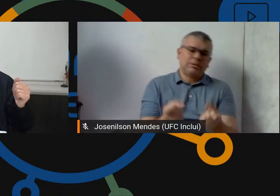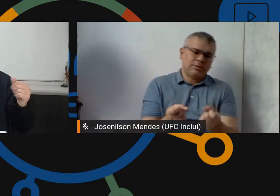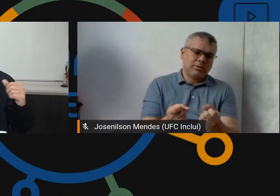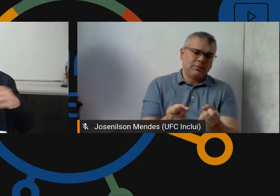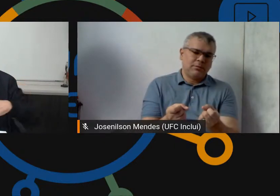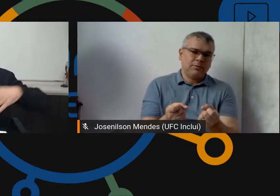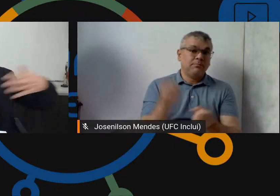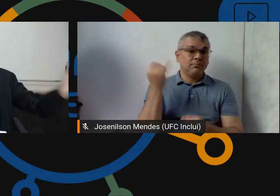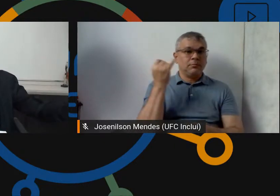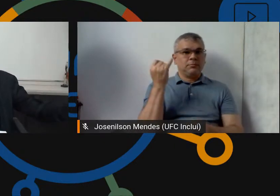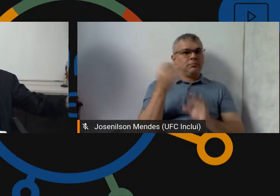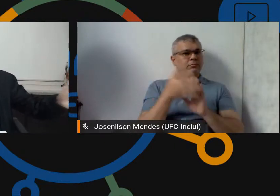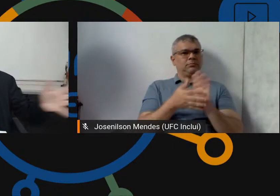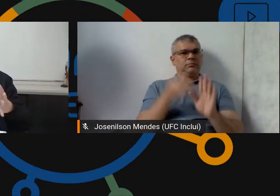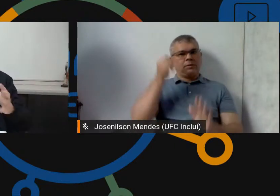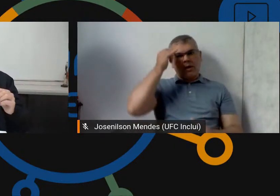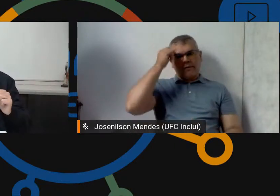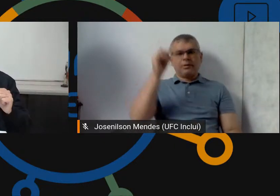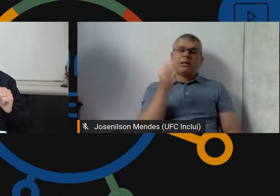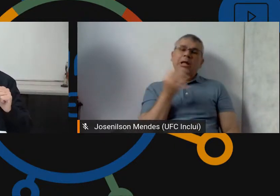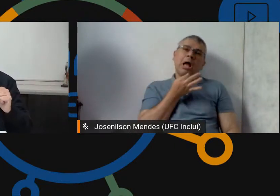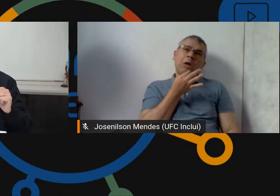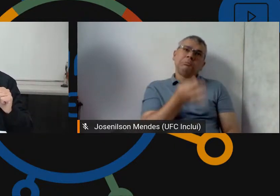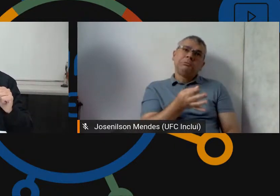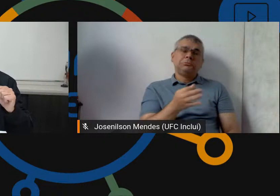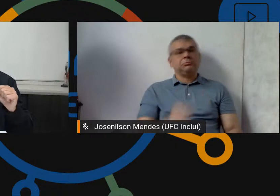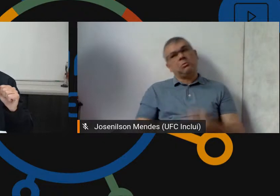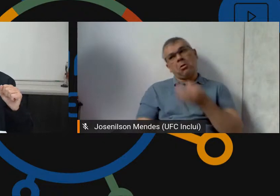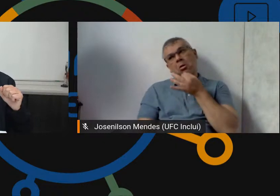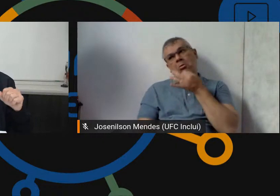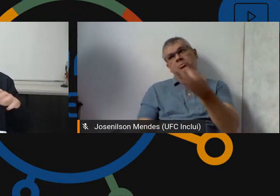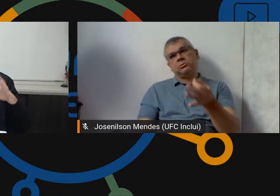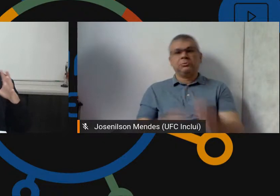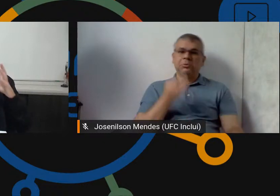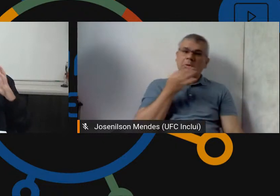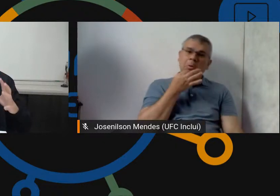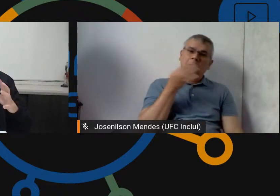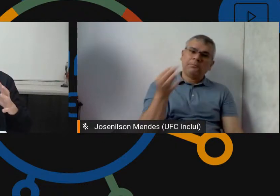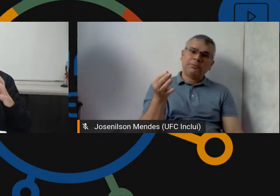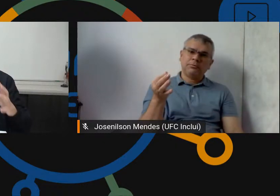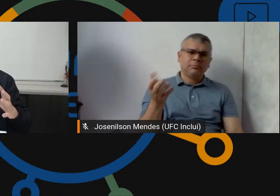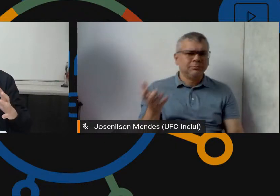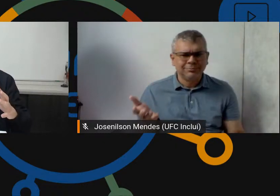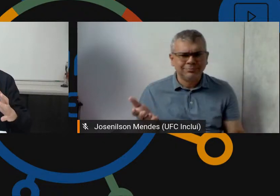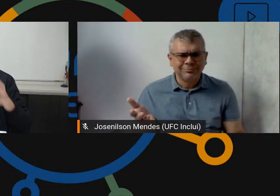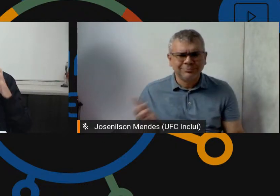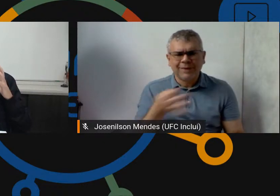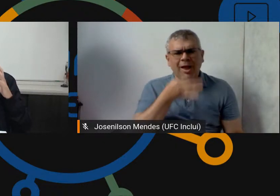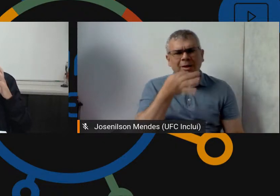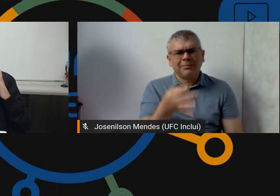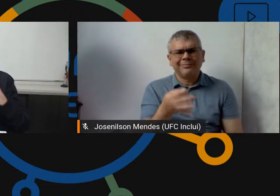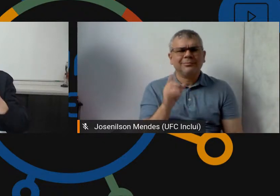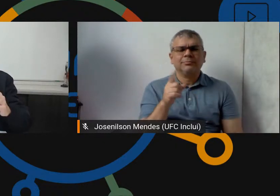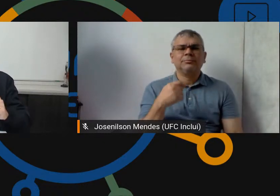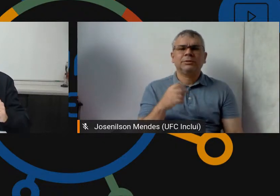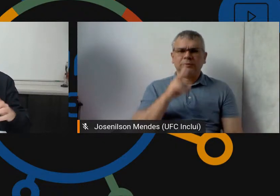opinativo. Mil sugestões, se espremer, não sobra nada. Entende? Então, o texto tem que ser forte